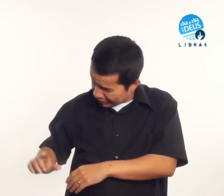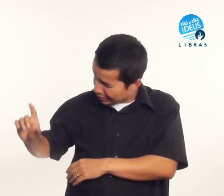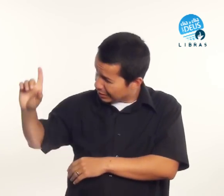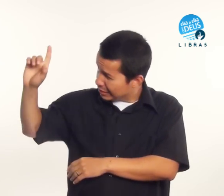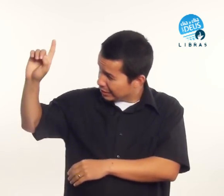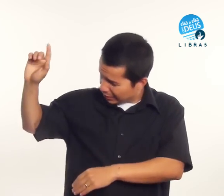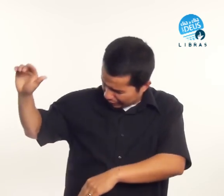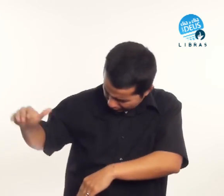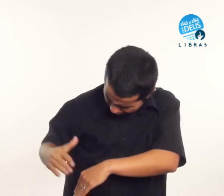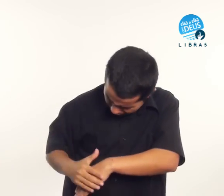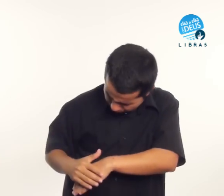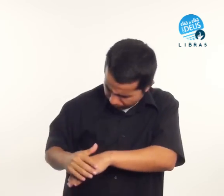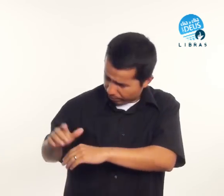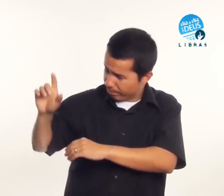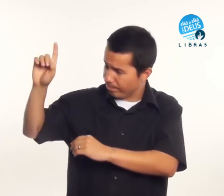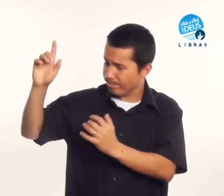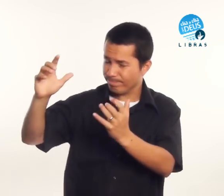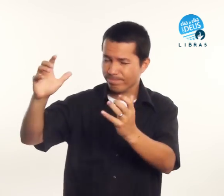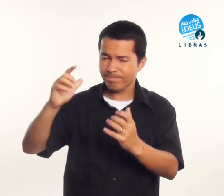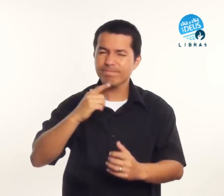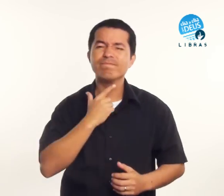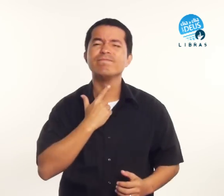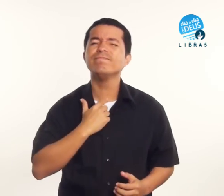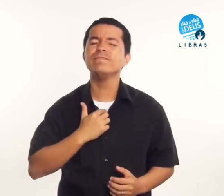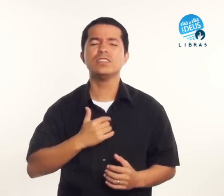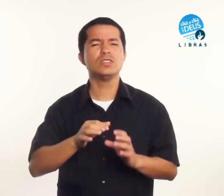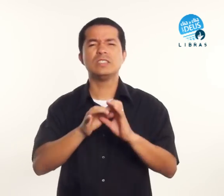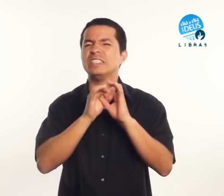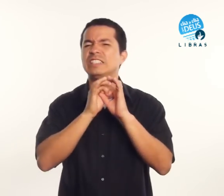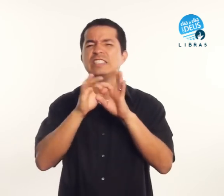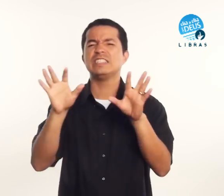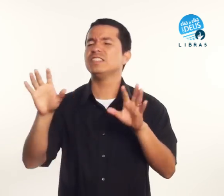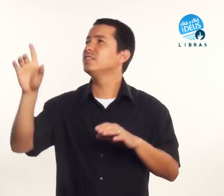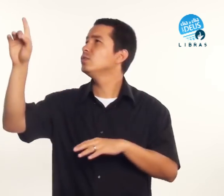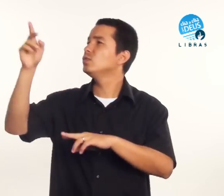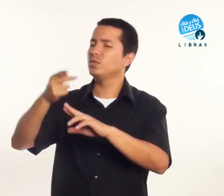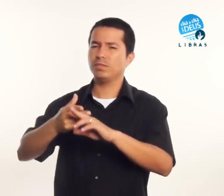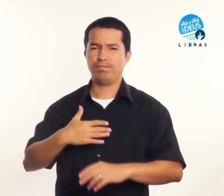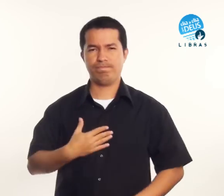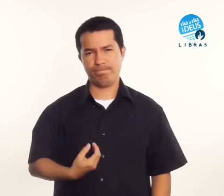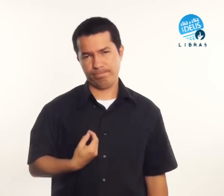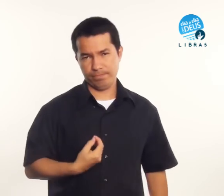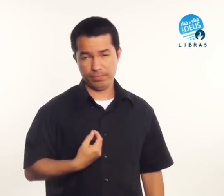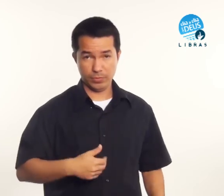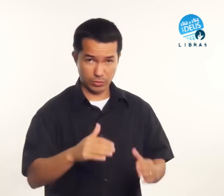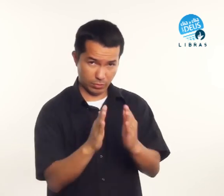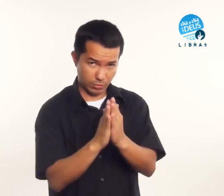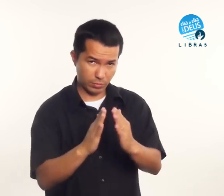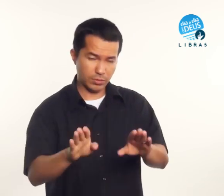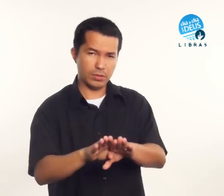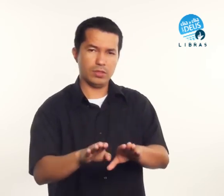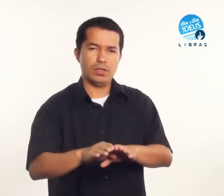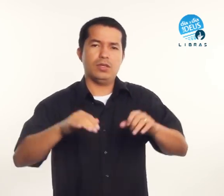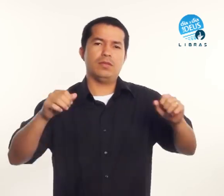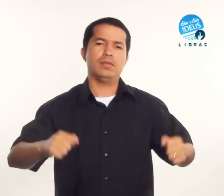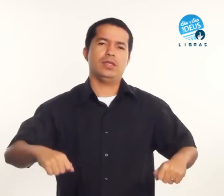que o Senhor quiser, eu estou pronto a viver e fazer. A oração deve ser também uma